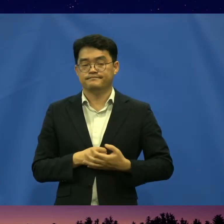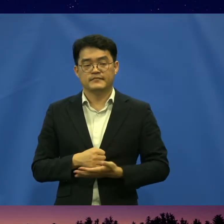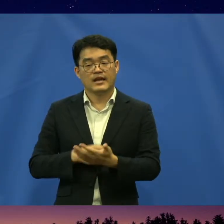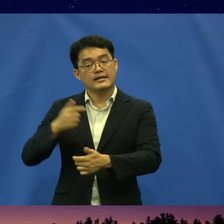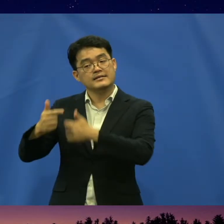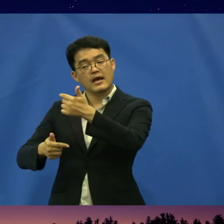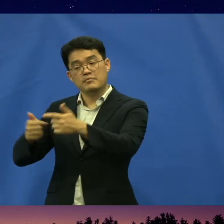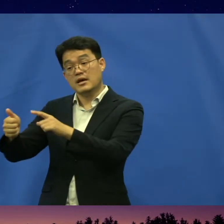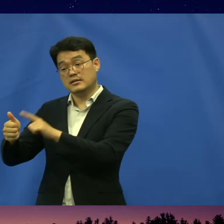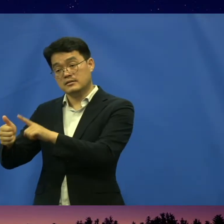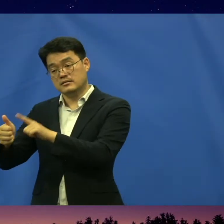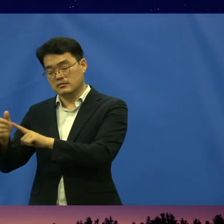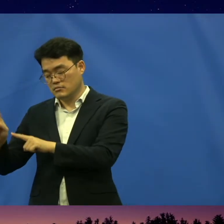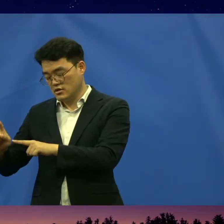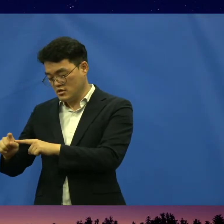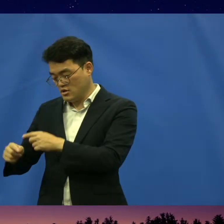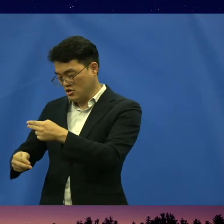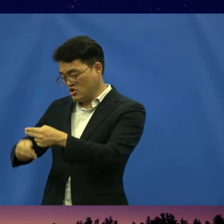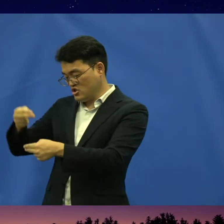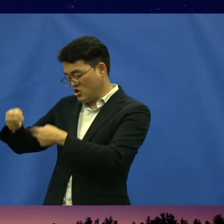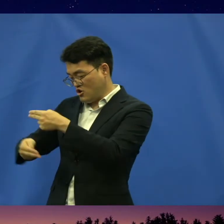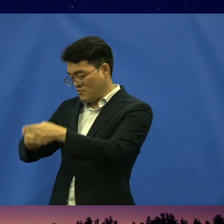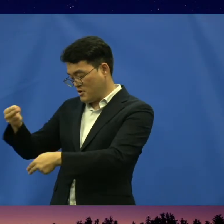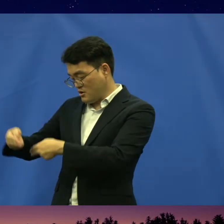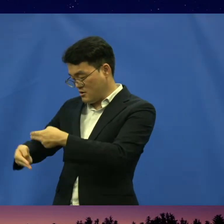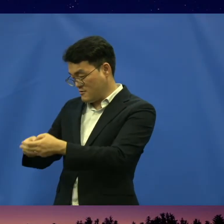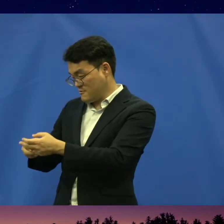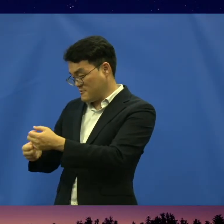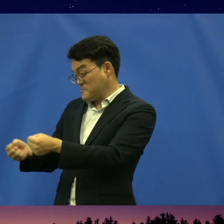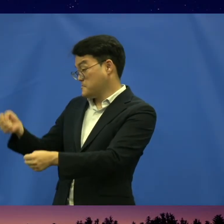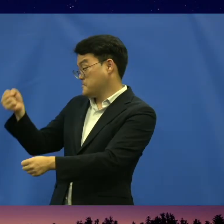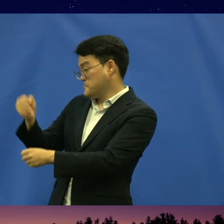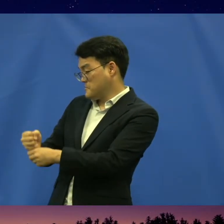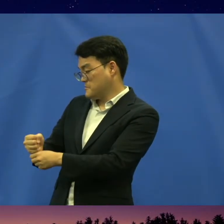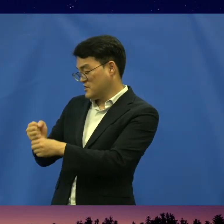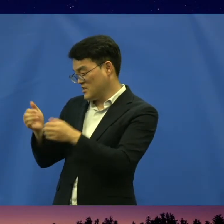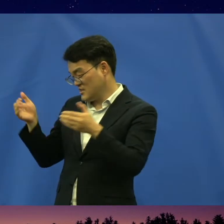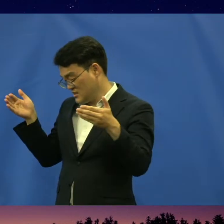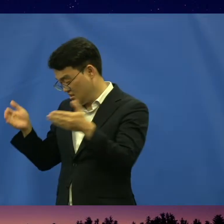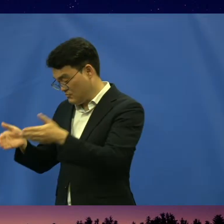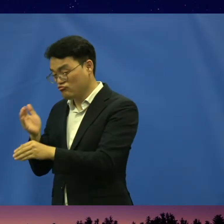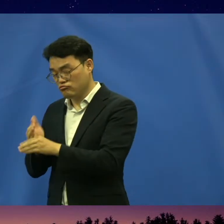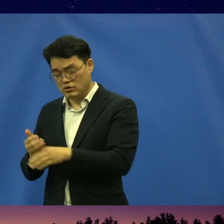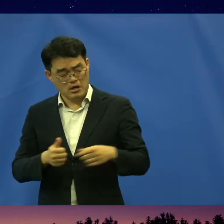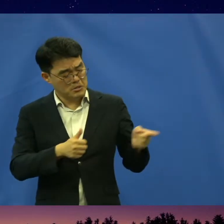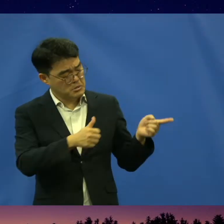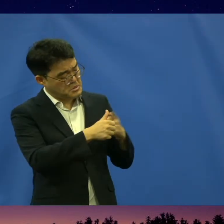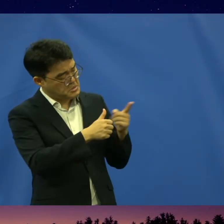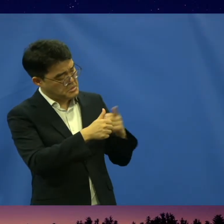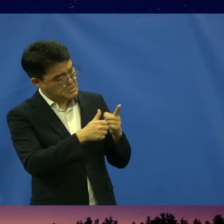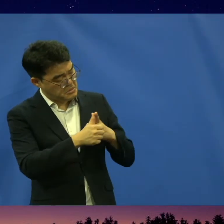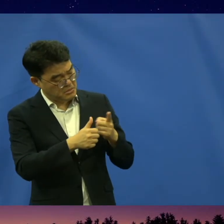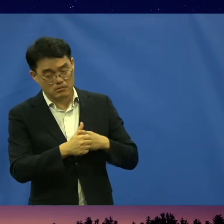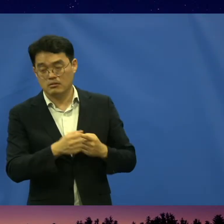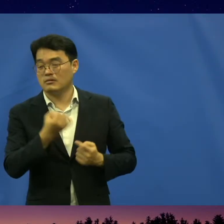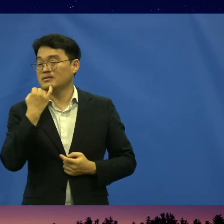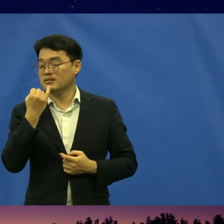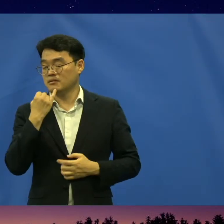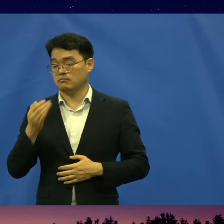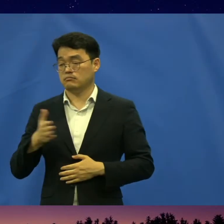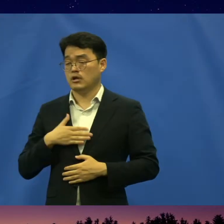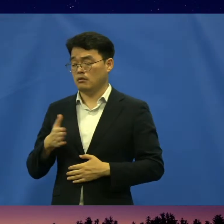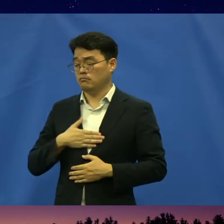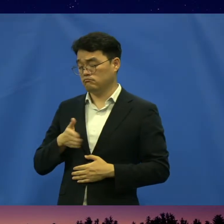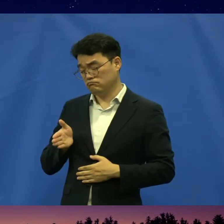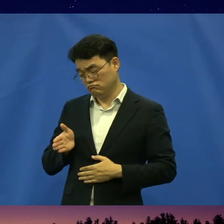뇌면은 오직 성벽재건에 집중하고 있는 거예요. 내가 욕을 먹어도 괜찮고 누가 뭐라고 해도 상관없고 내가 가야 될 길을 아는 거예요.